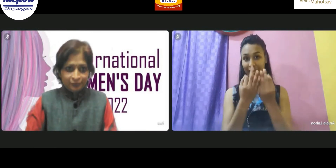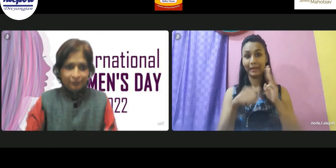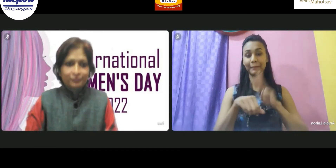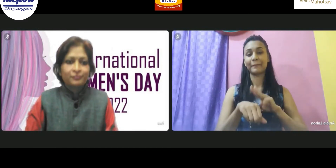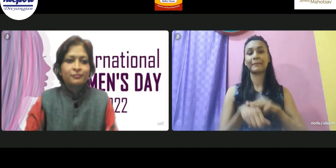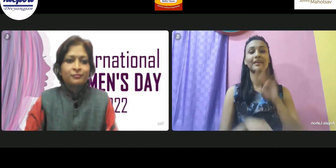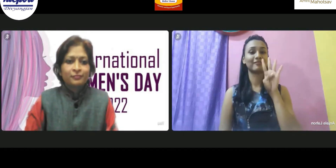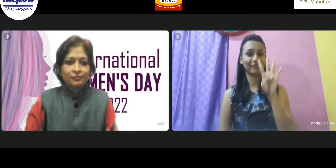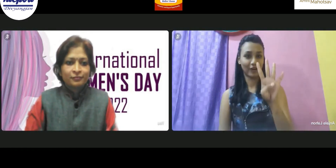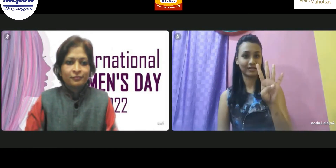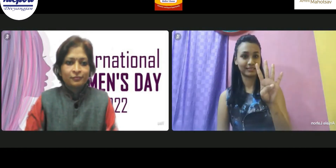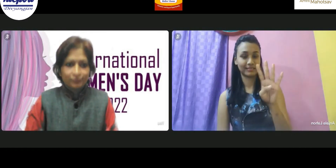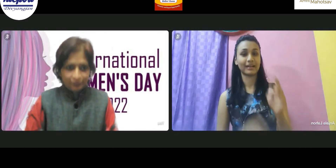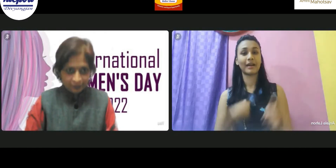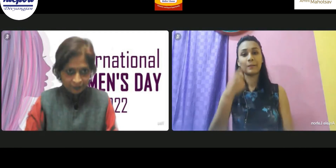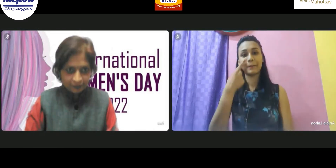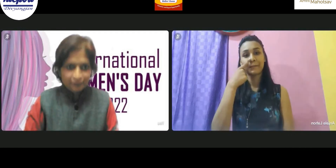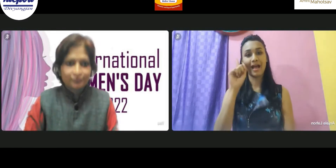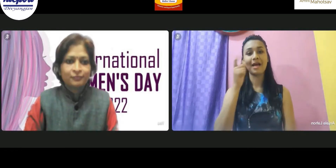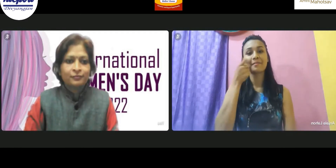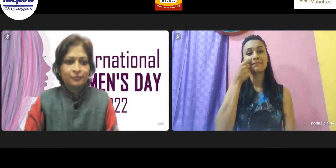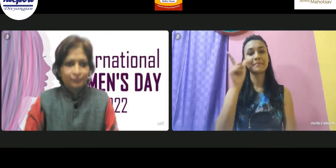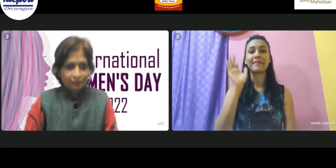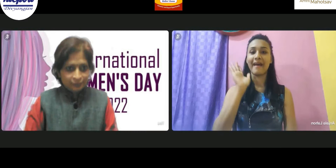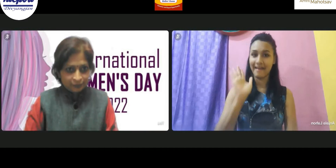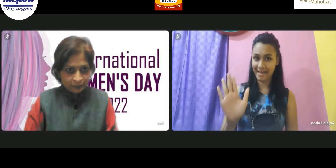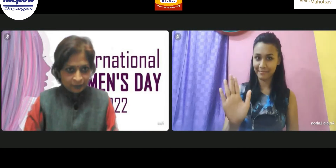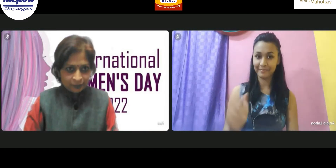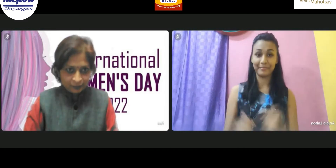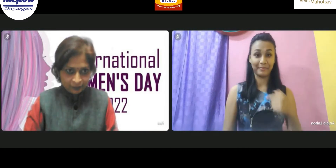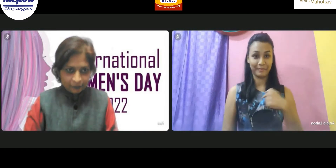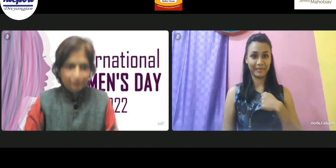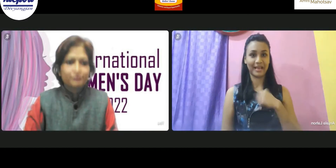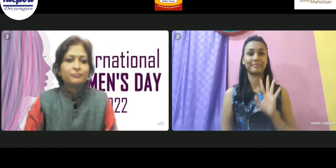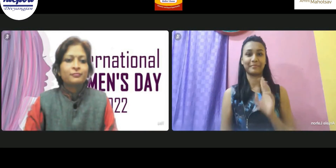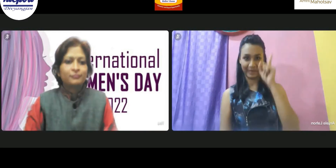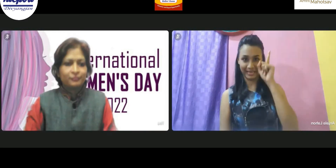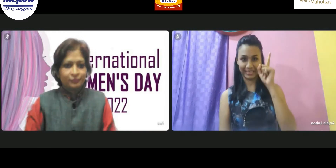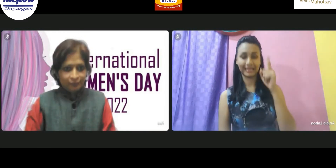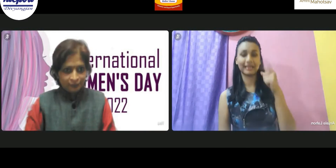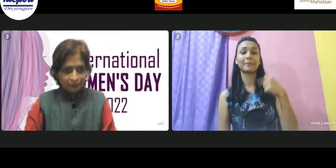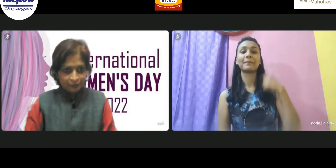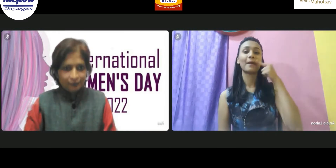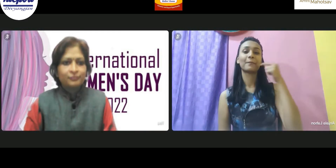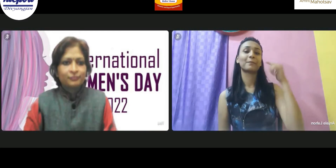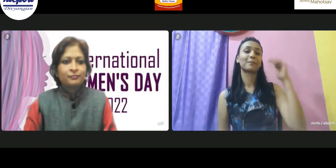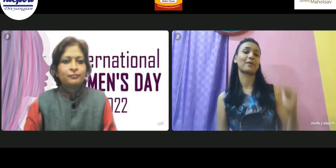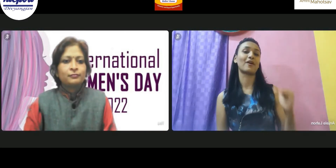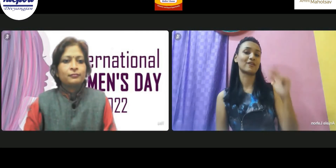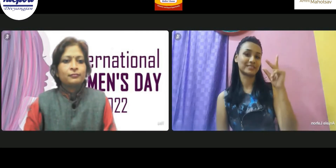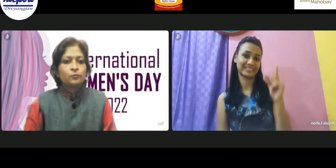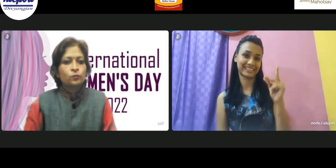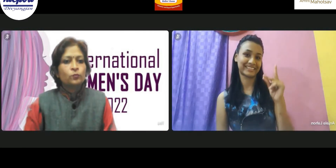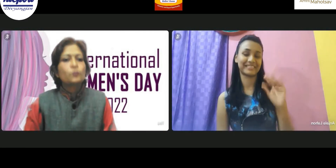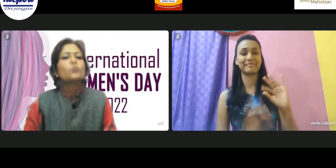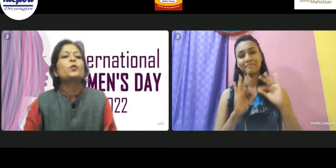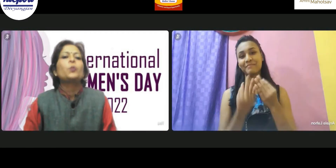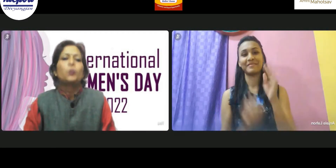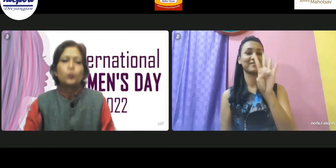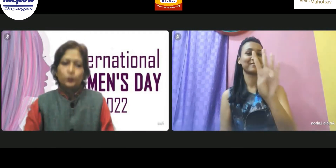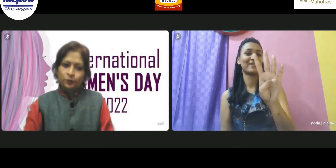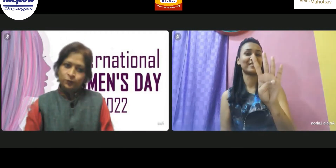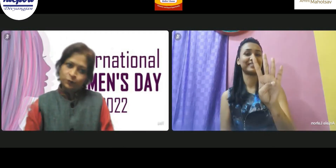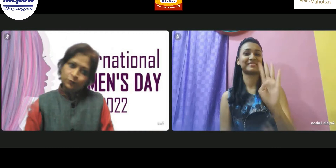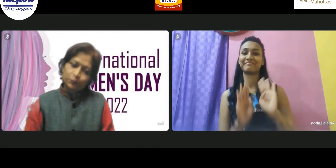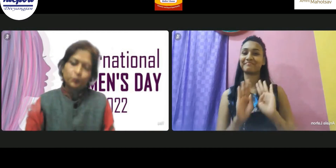मेरे परिवार में 4 सदस्य हैं। मेरे मम्मी पापा, मैं बड़ी हूँ और मेरे साथ में मेरा